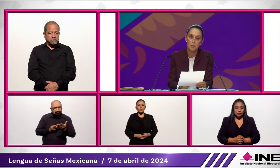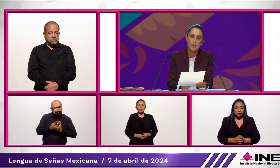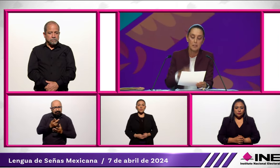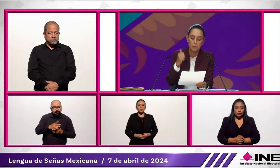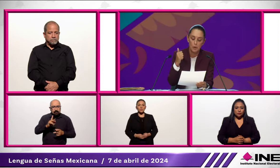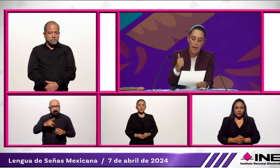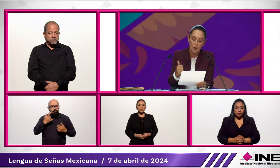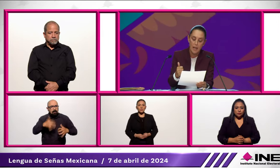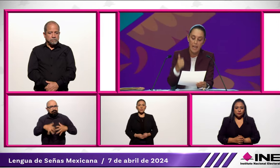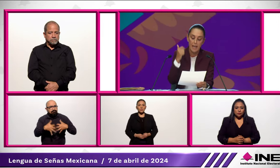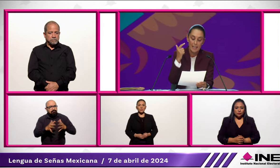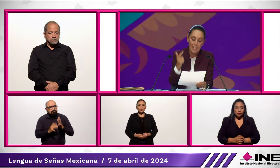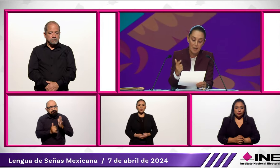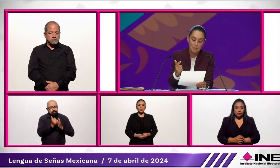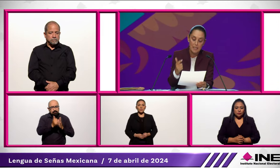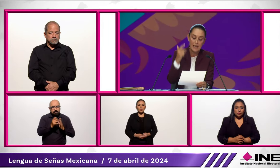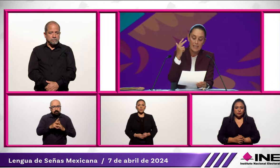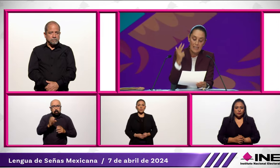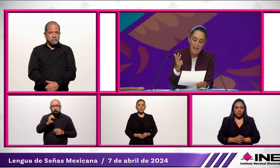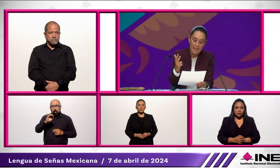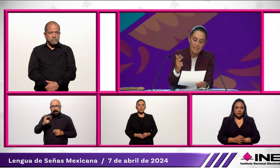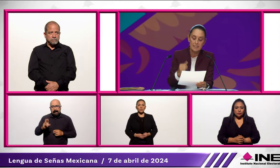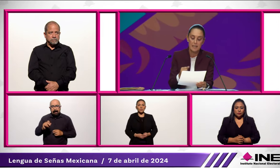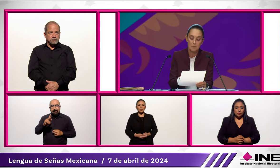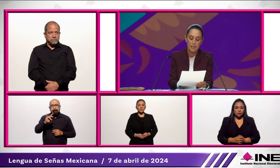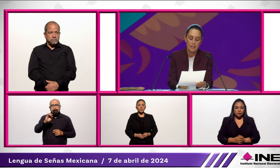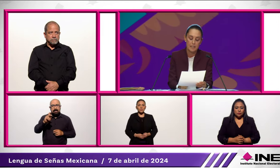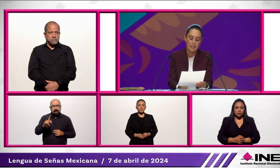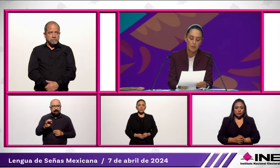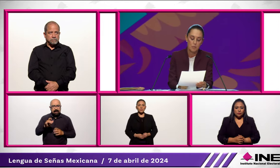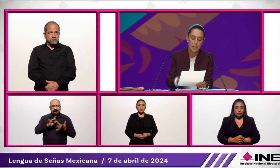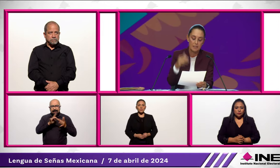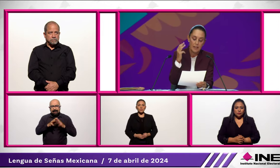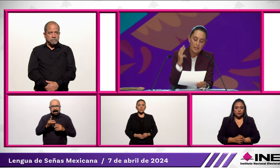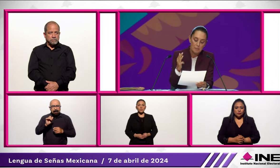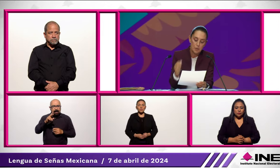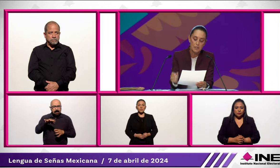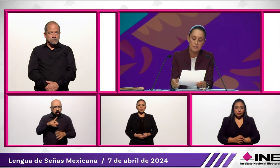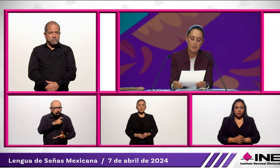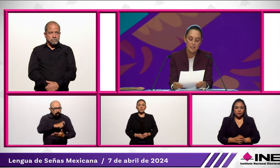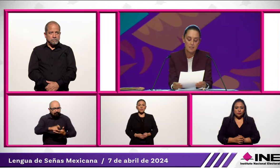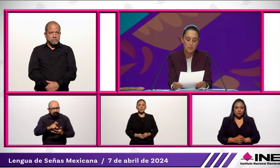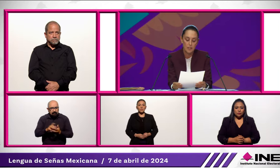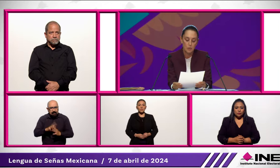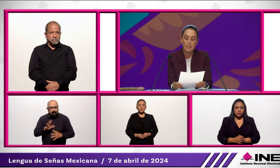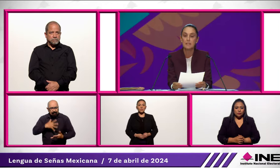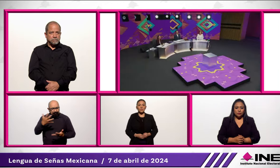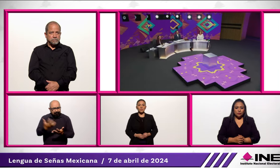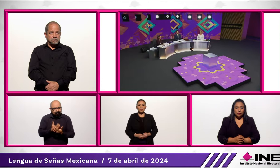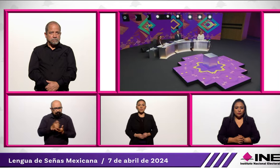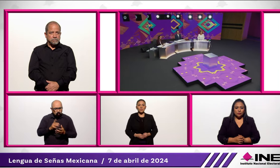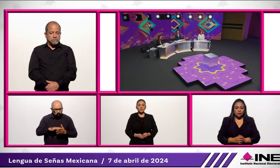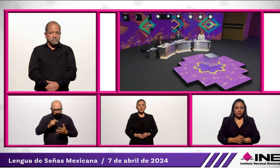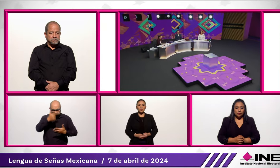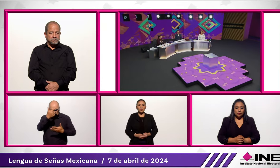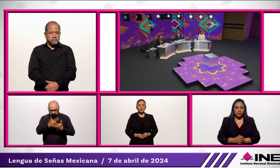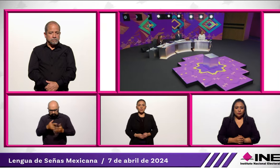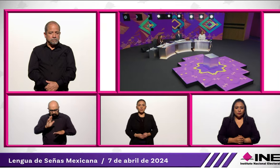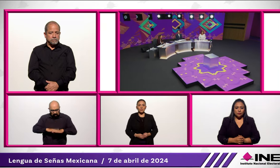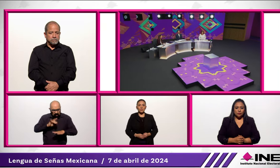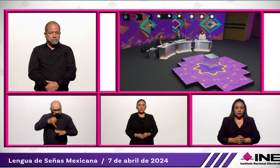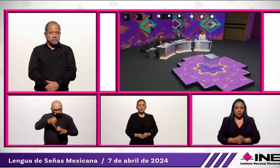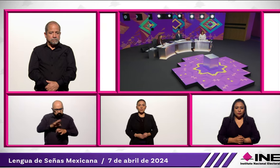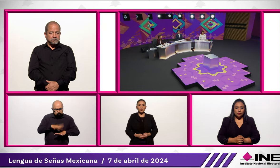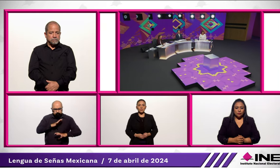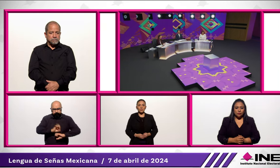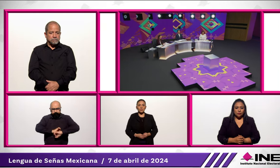las Compras Públicas por la OEA, el BID y la Red Interamericana de Compras. Campeones en Rendición de Cuentas en Transparencia por